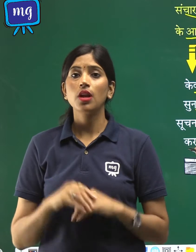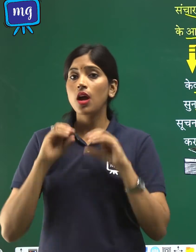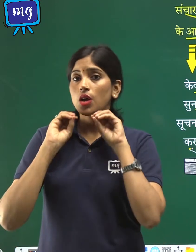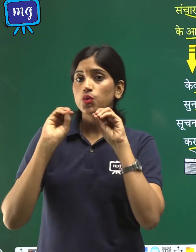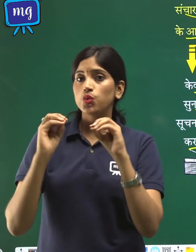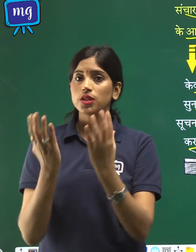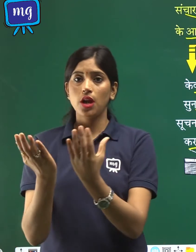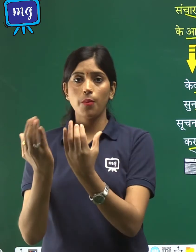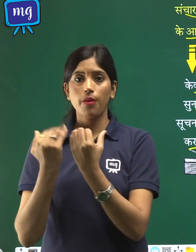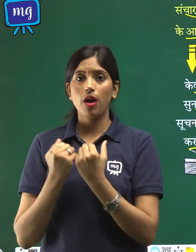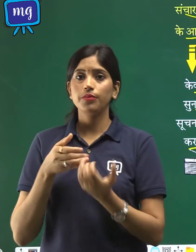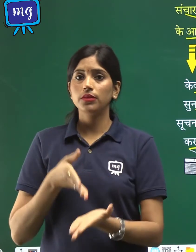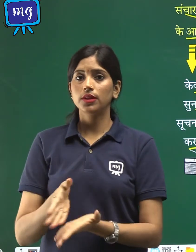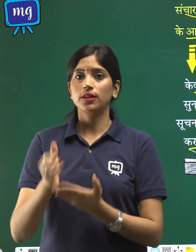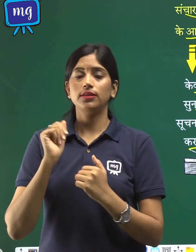सूचना प्राप्त करना,